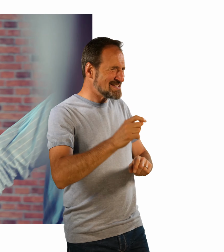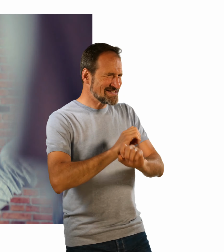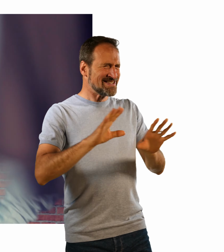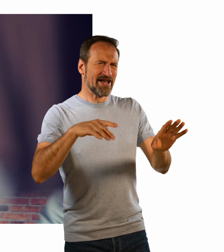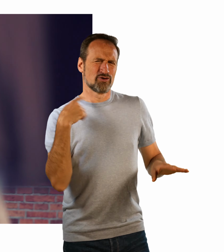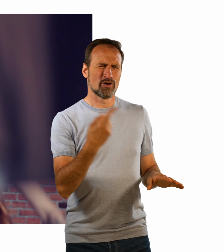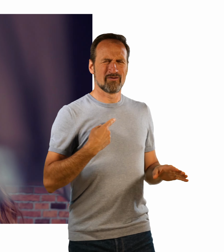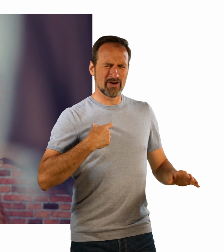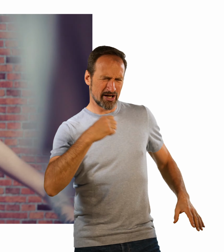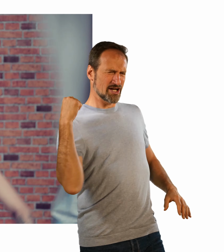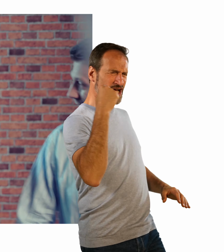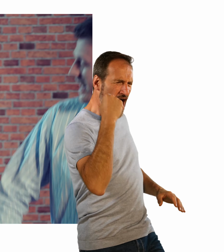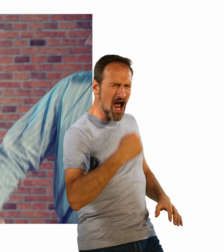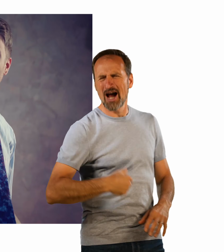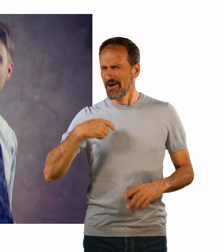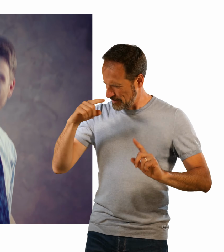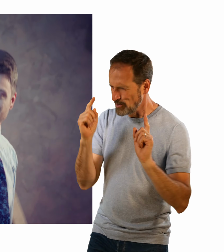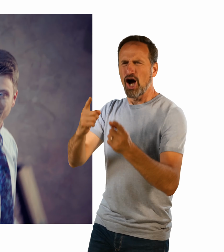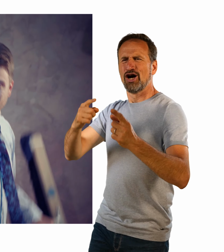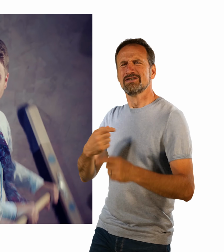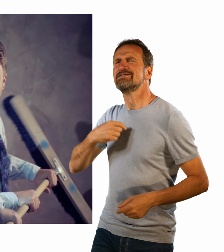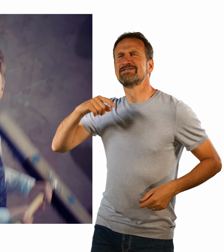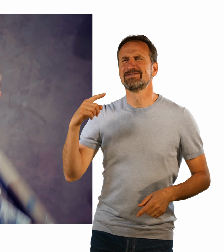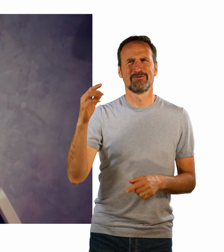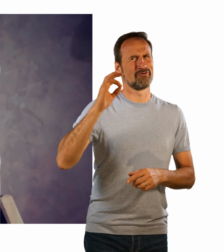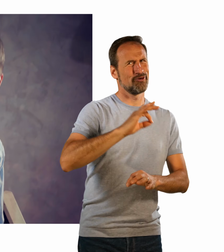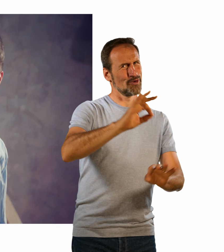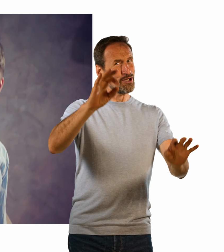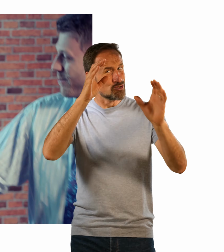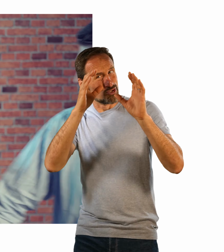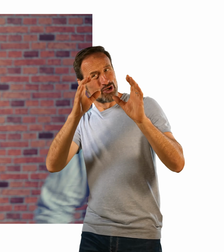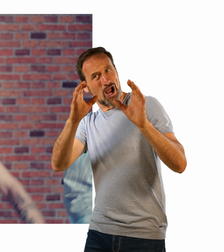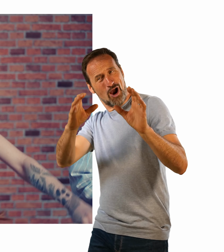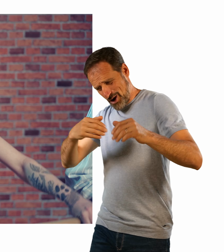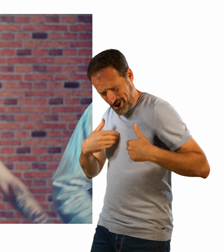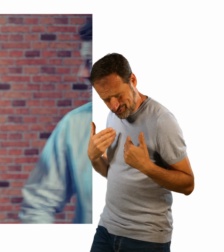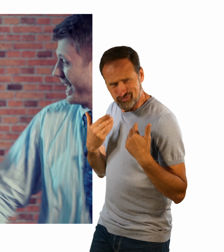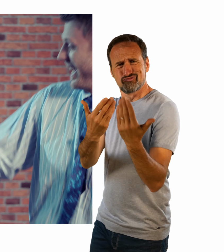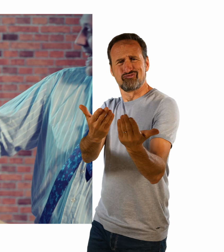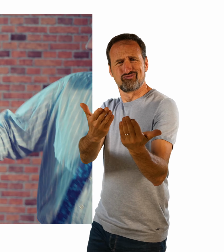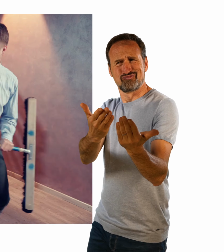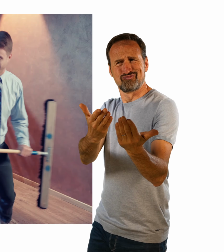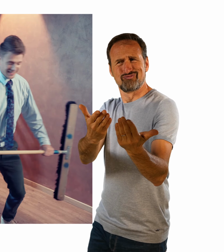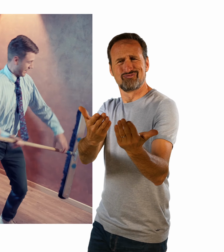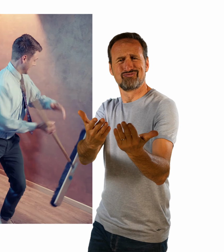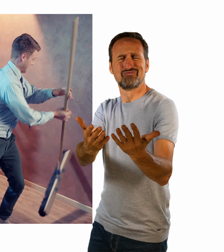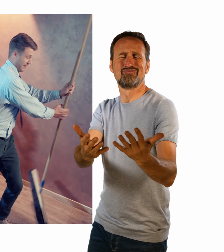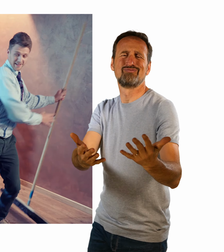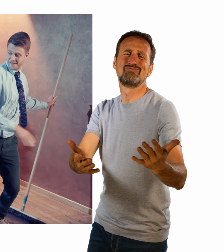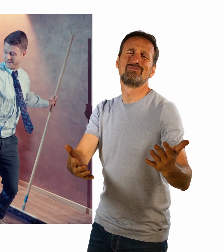Sendung werden wir rocken. Das müssen wir und sind es den Zuschauern schuldig.